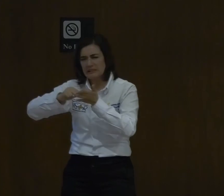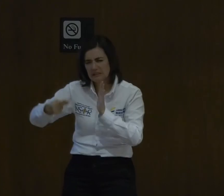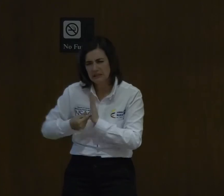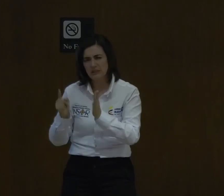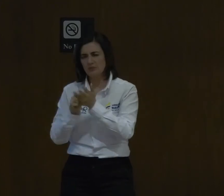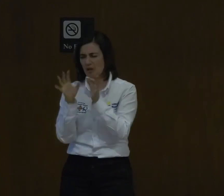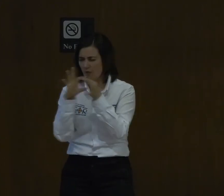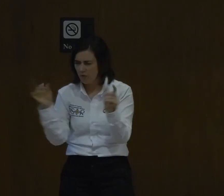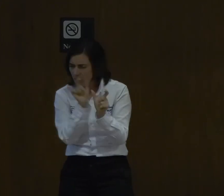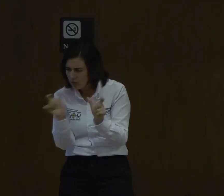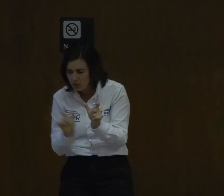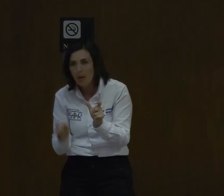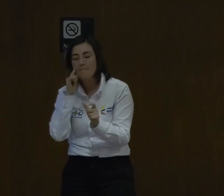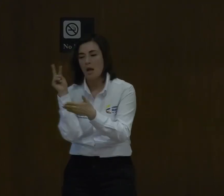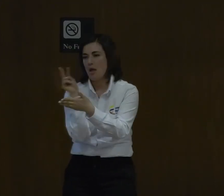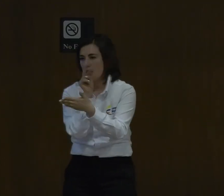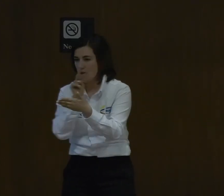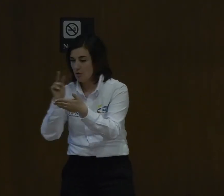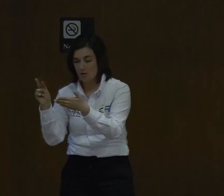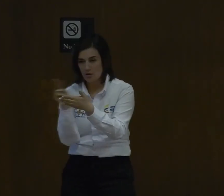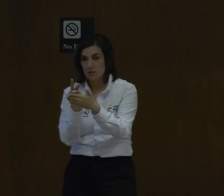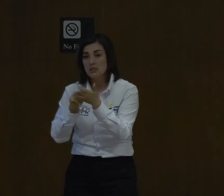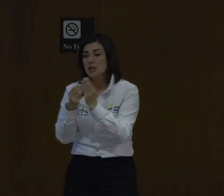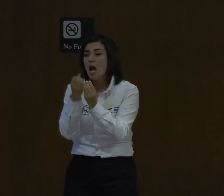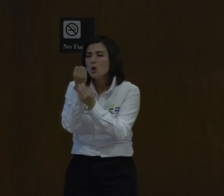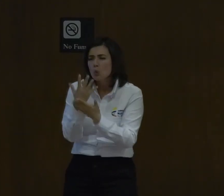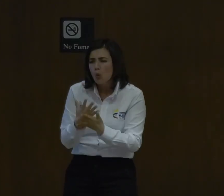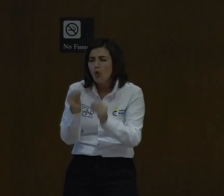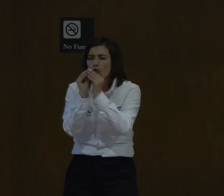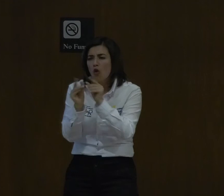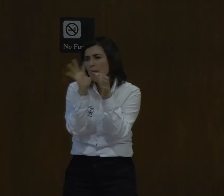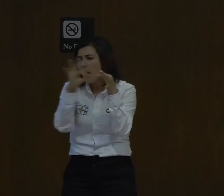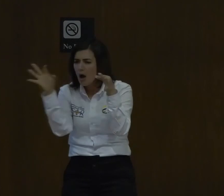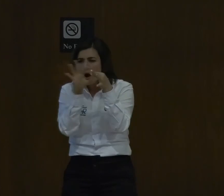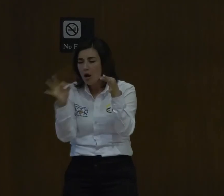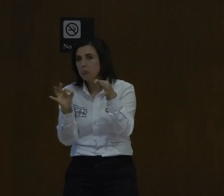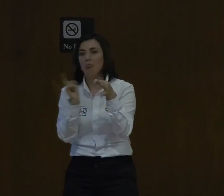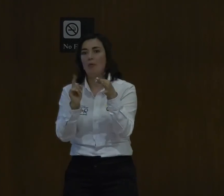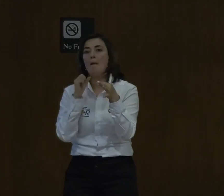significado, más que a la misma estructura gramatical. Esto ocurre con otros